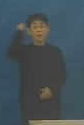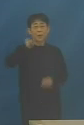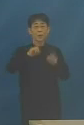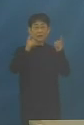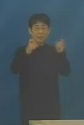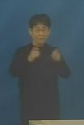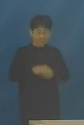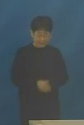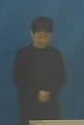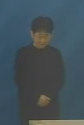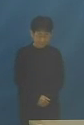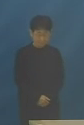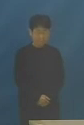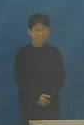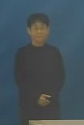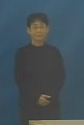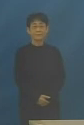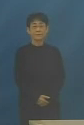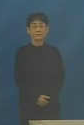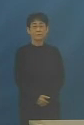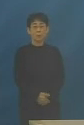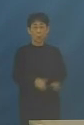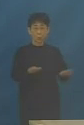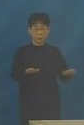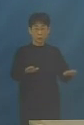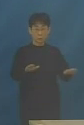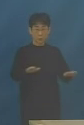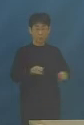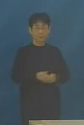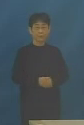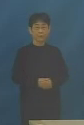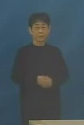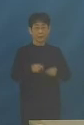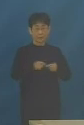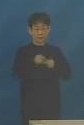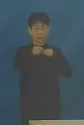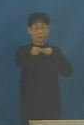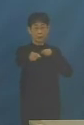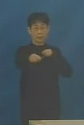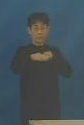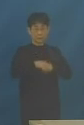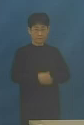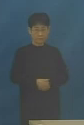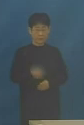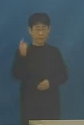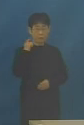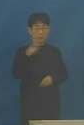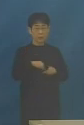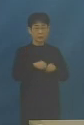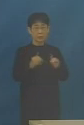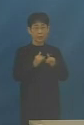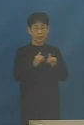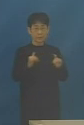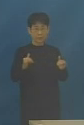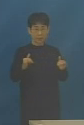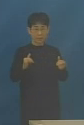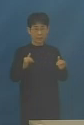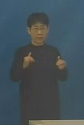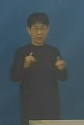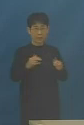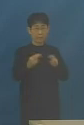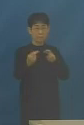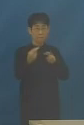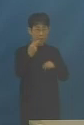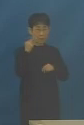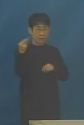ます本日も飛距離をとりまして聴覚障害者の利便性のために